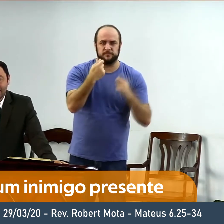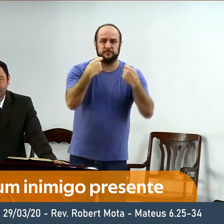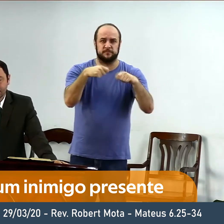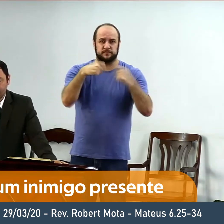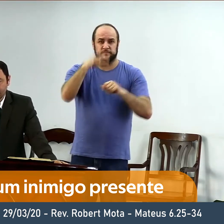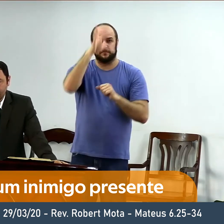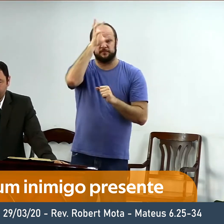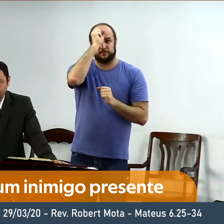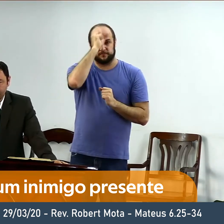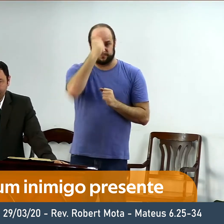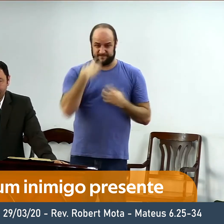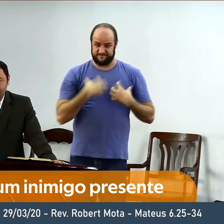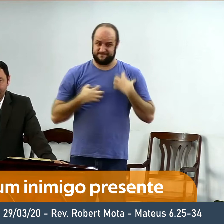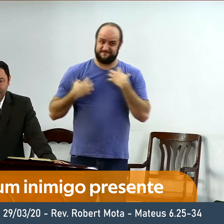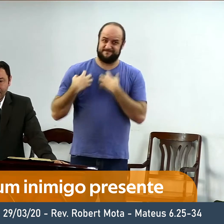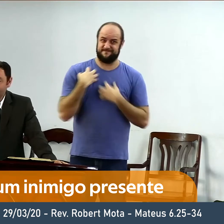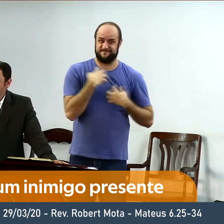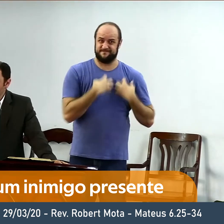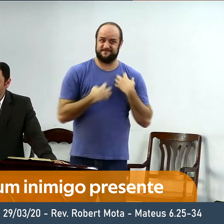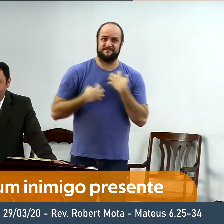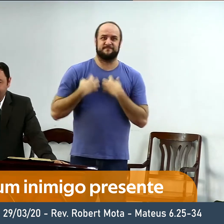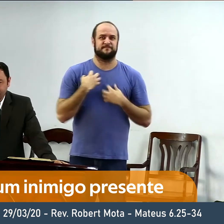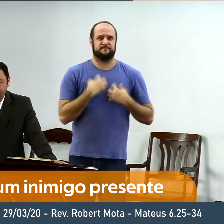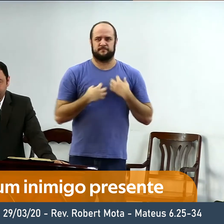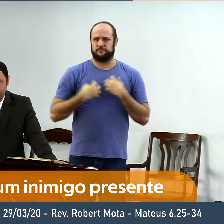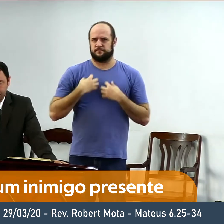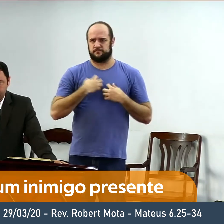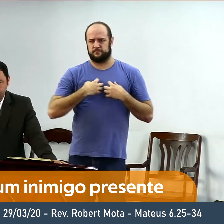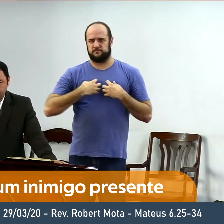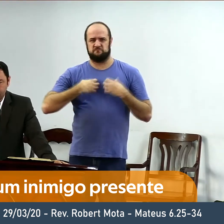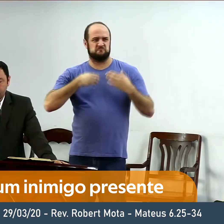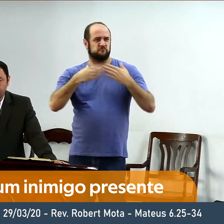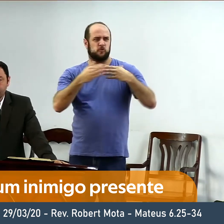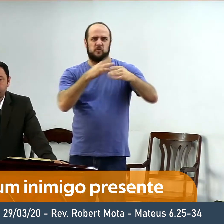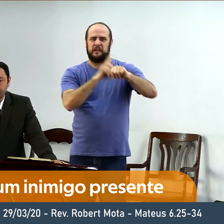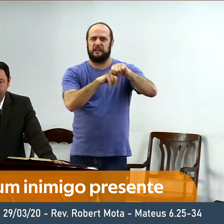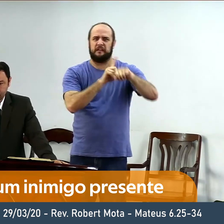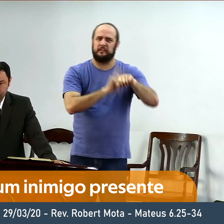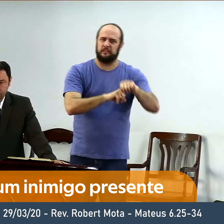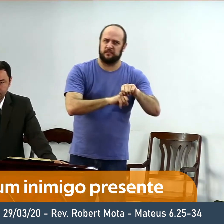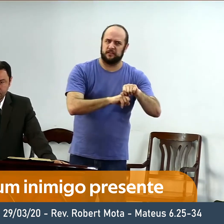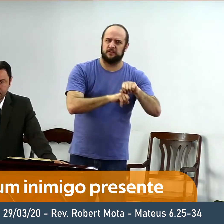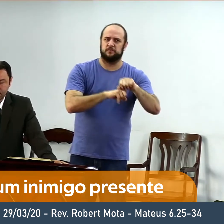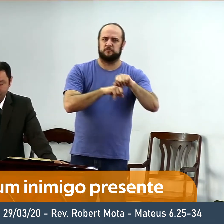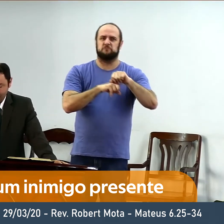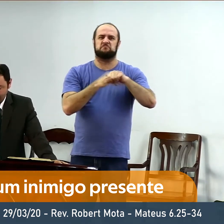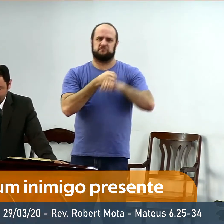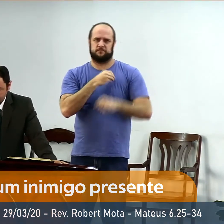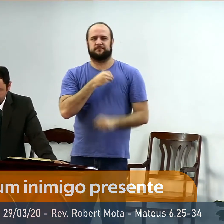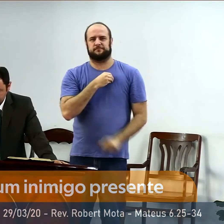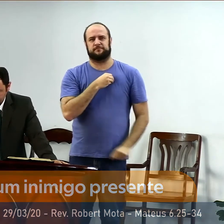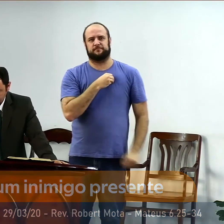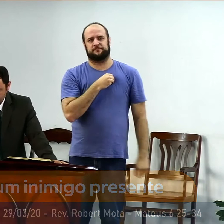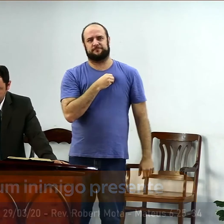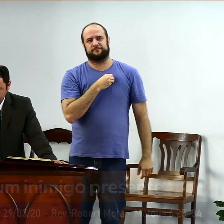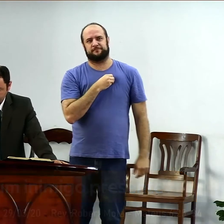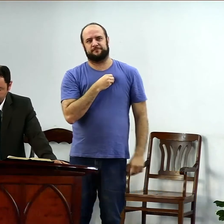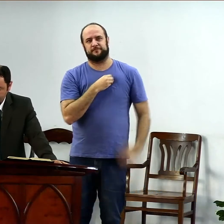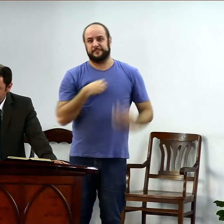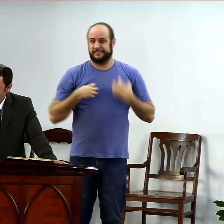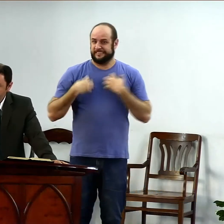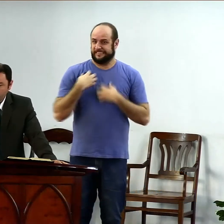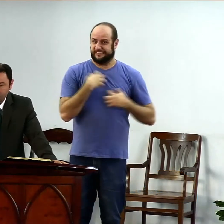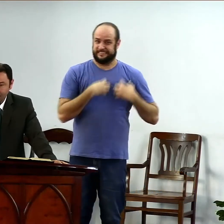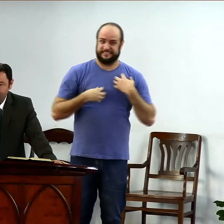a ansiedade é, em qualquer tempo, pecado. A ansiedade